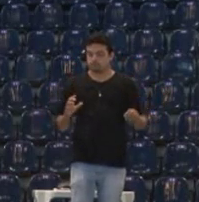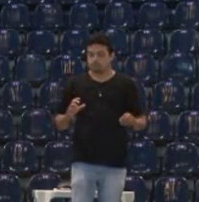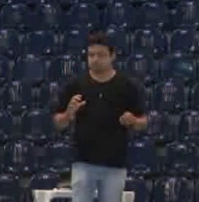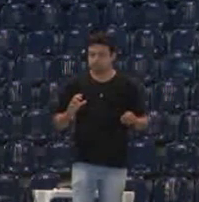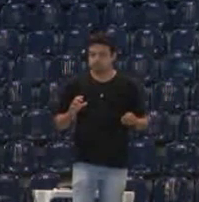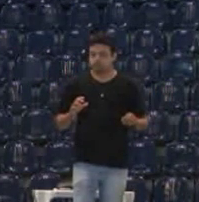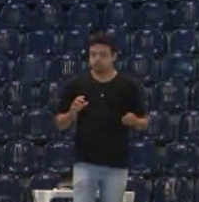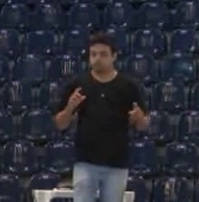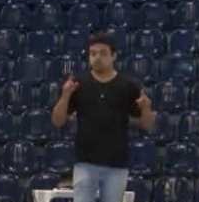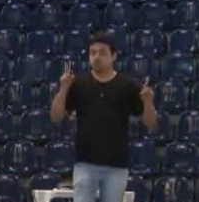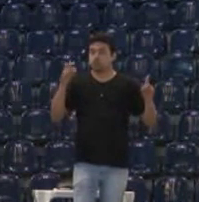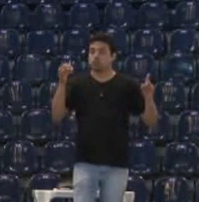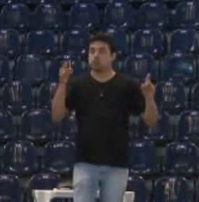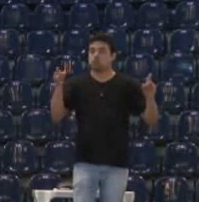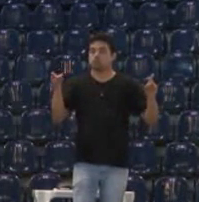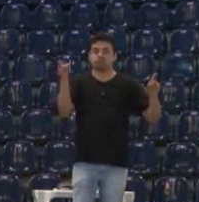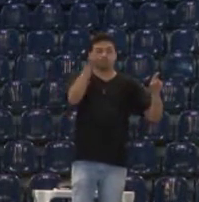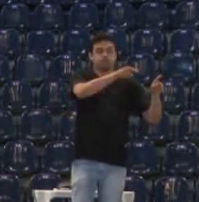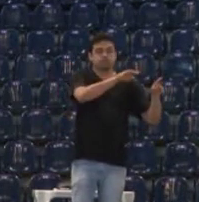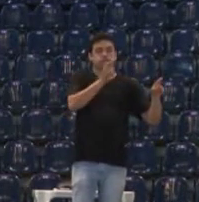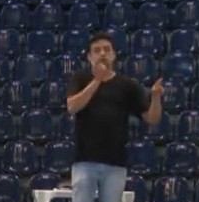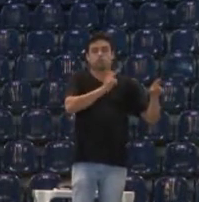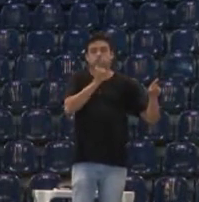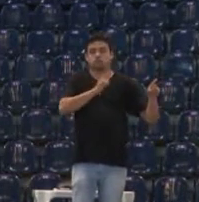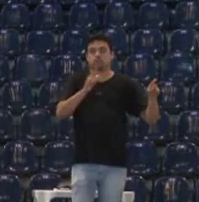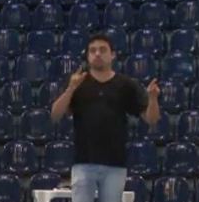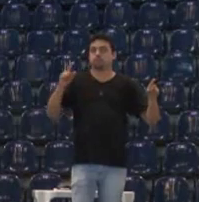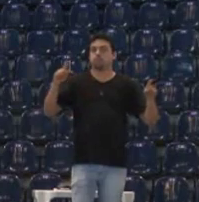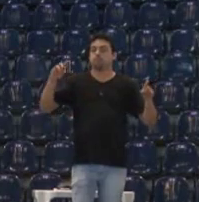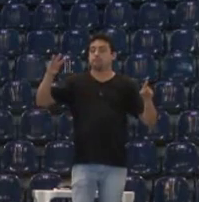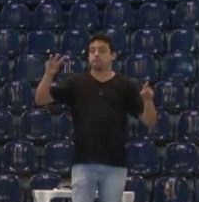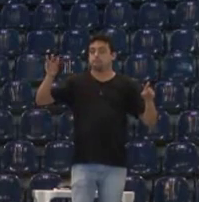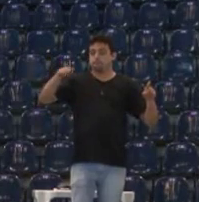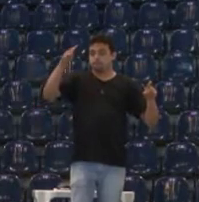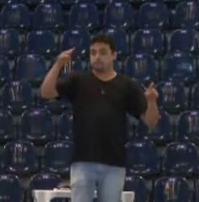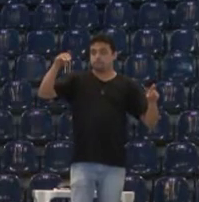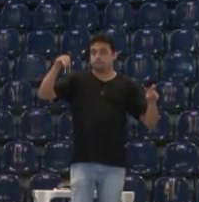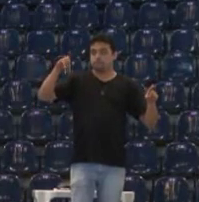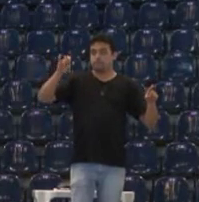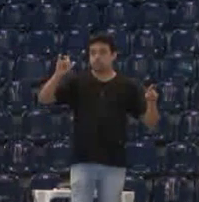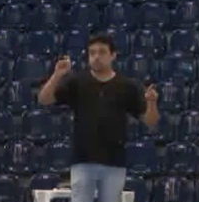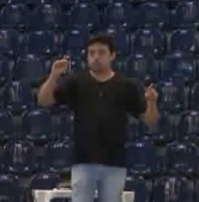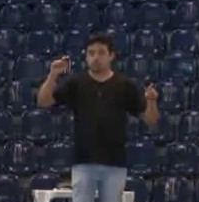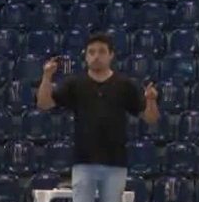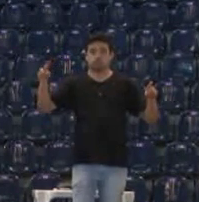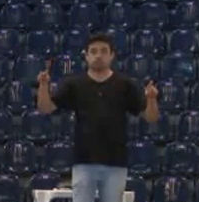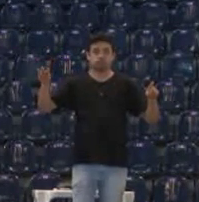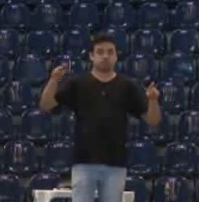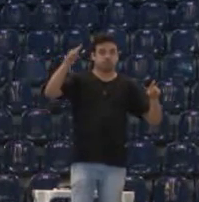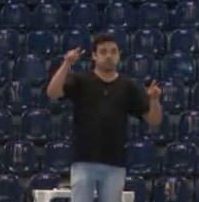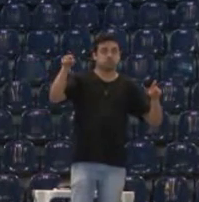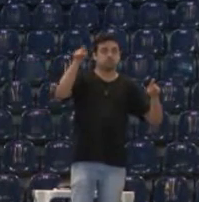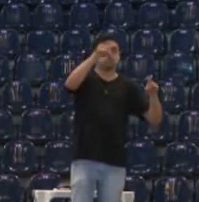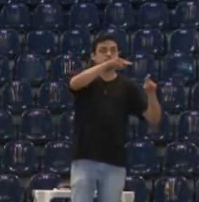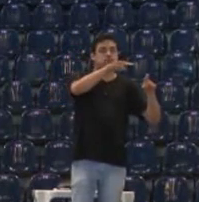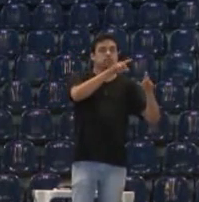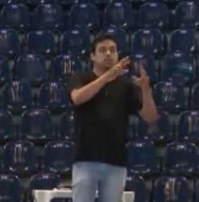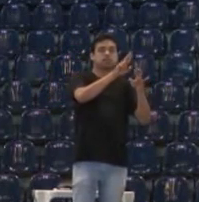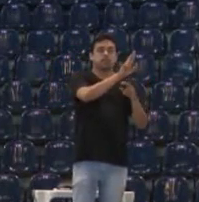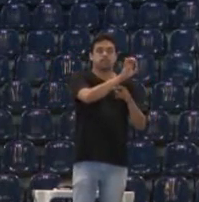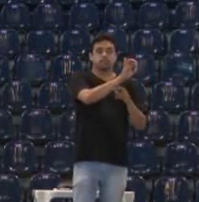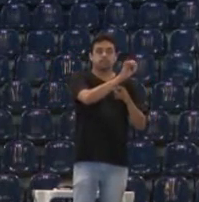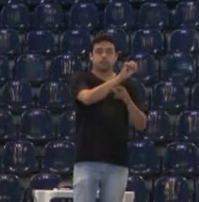do veículo que você está usando para se comunicar lá na prova do enem você vai encontrar